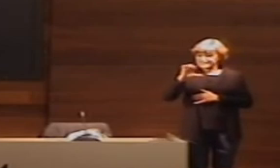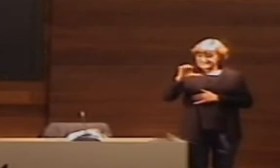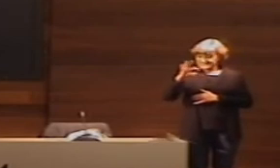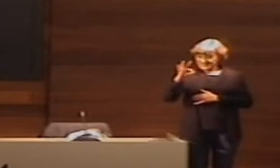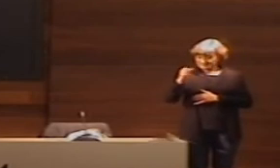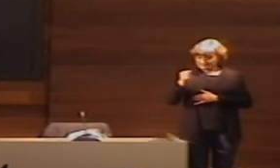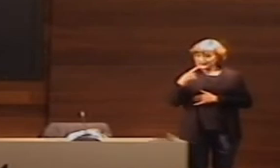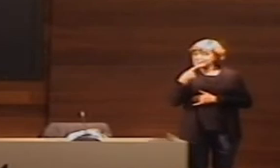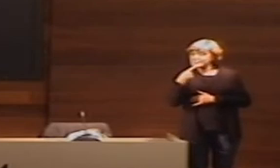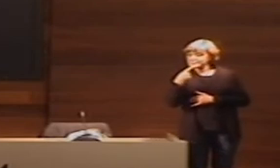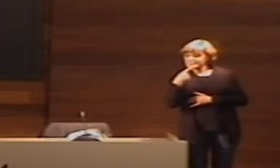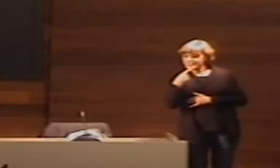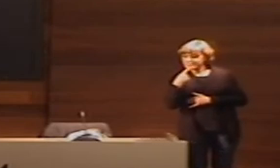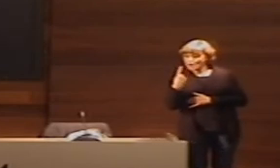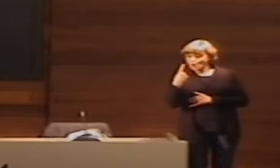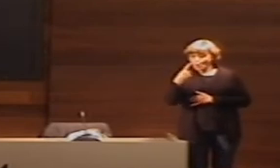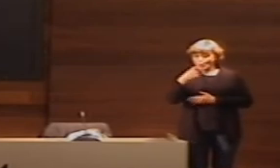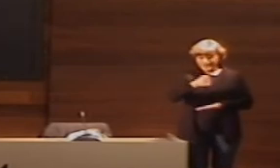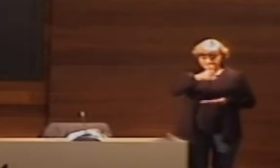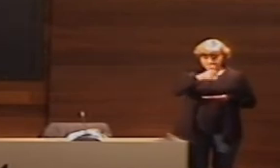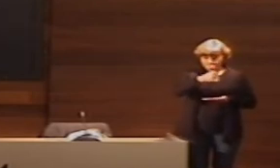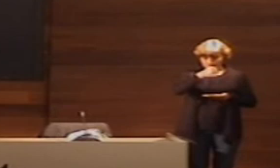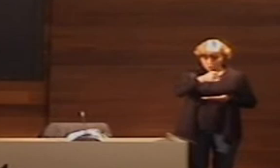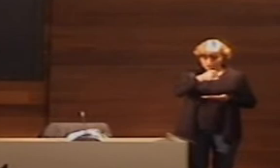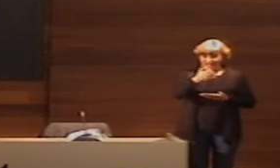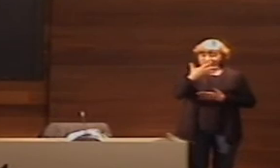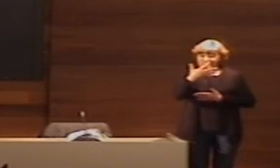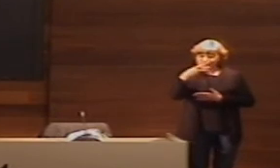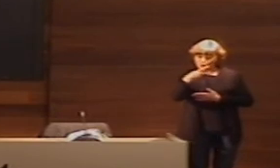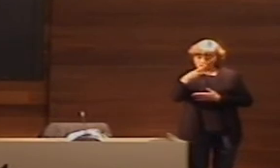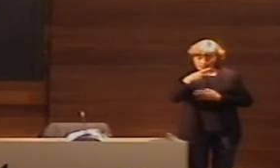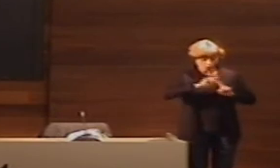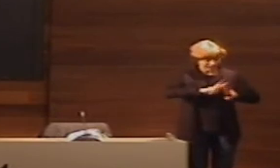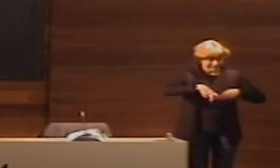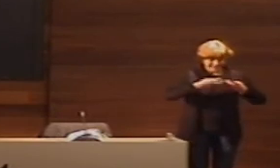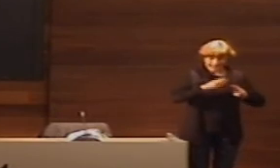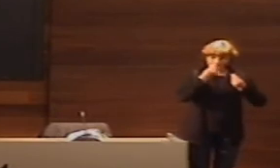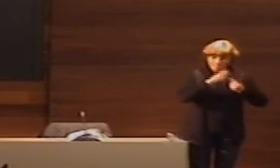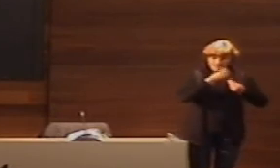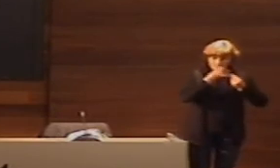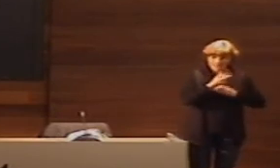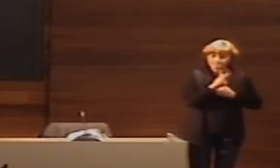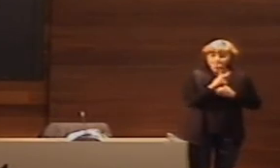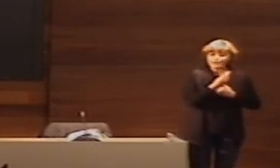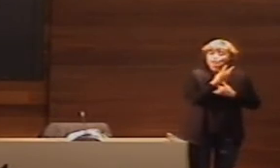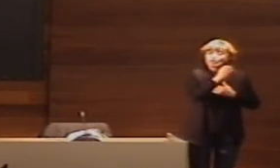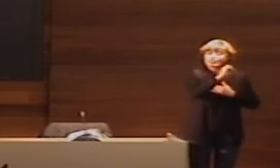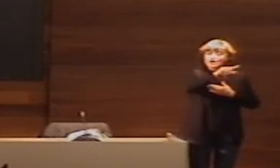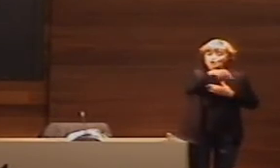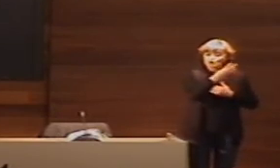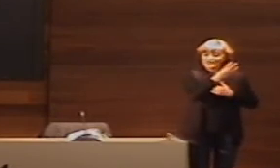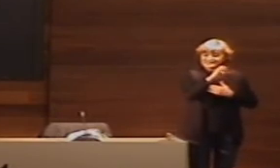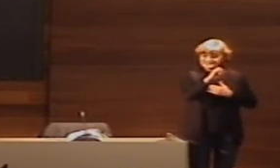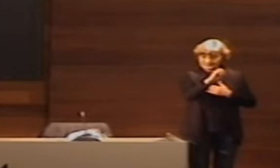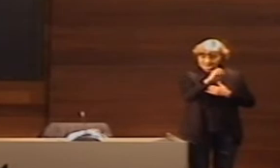5 kilos, bien reciclado, cuesta 30 céntimos. Y uno de los que están reciclados se mete todo en una bolsa de 5